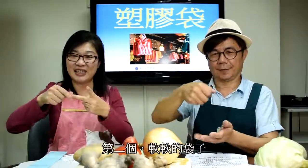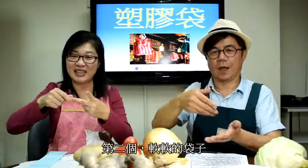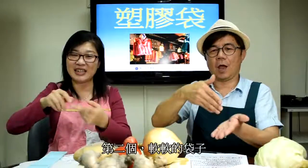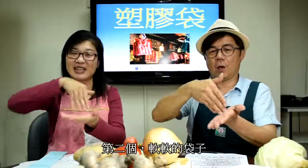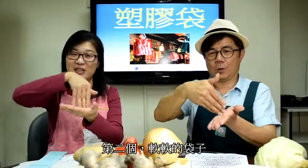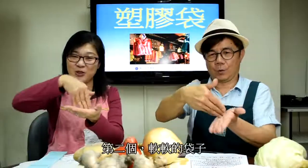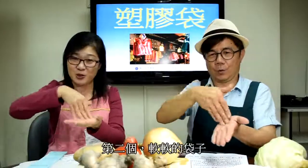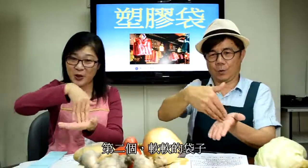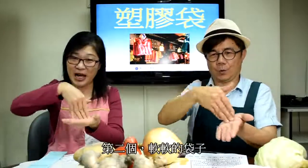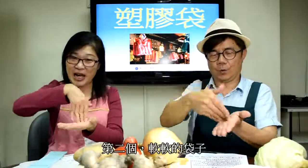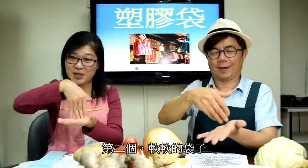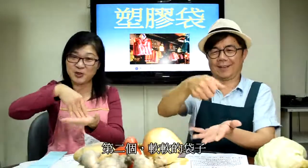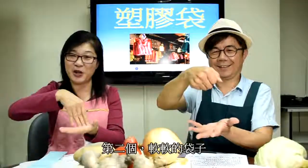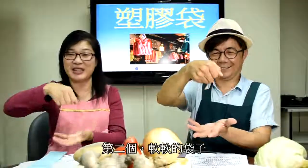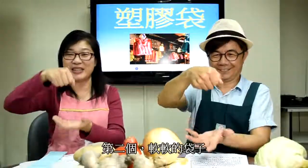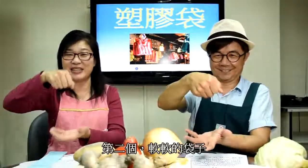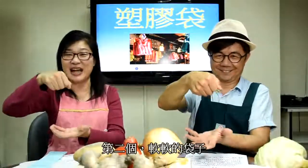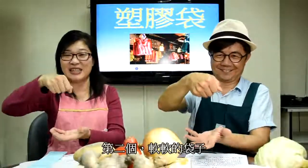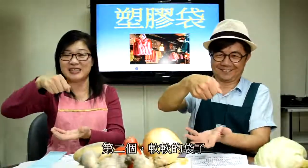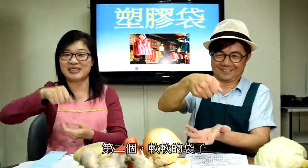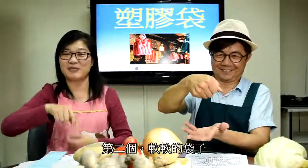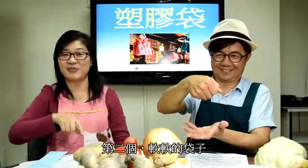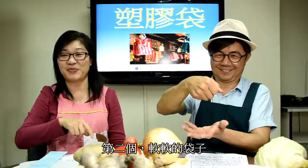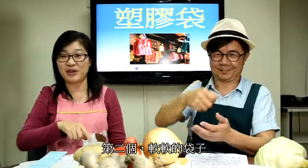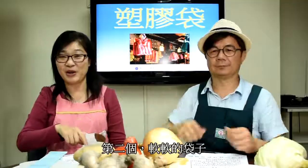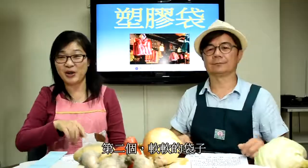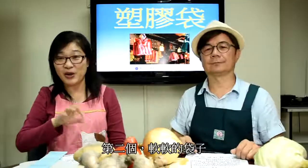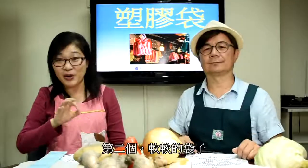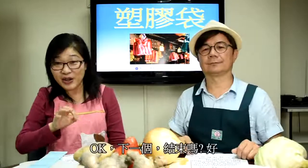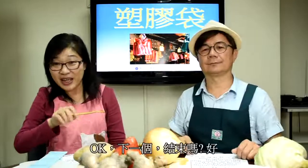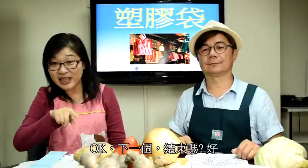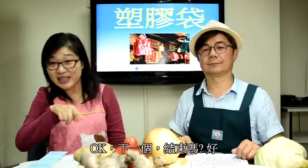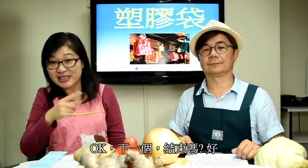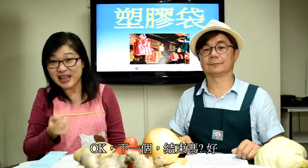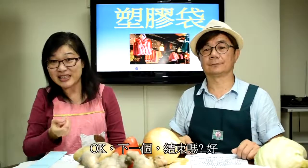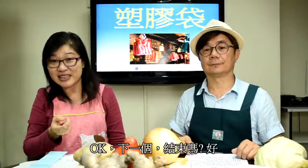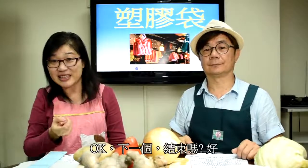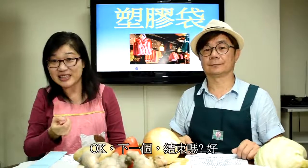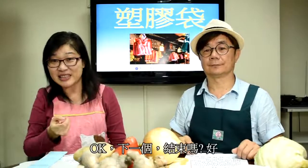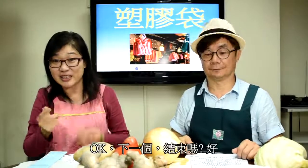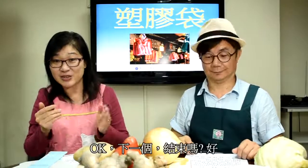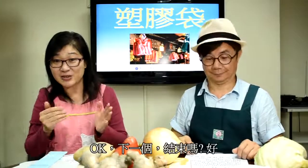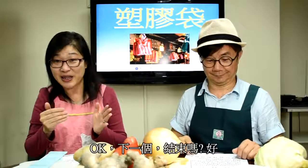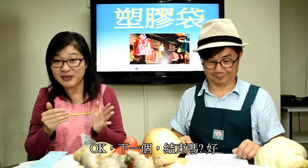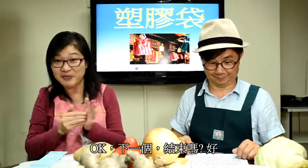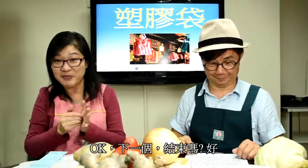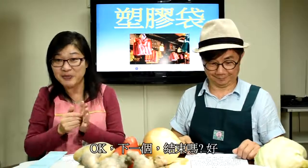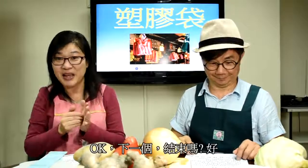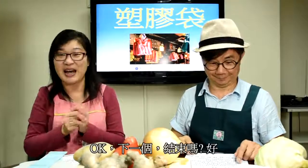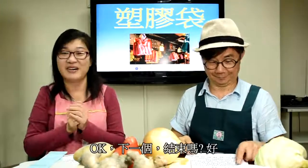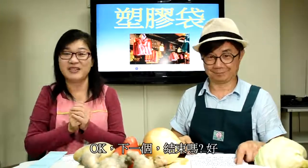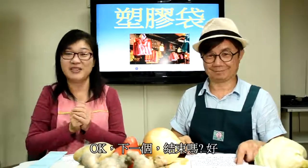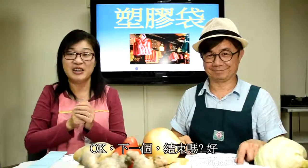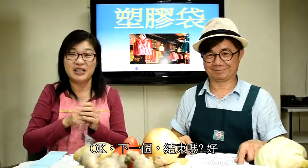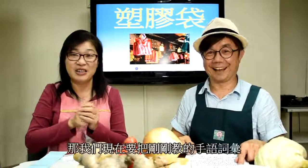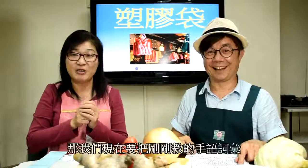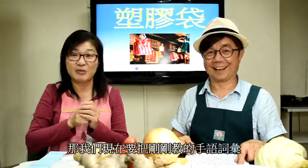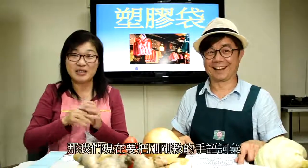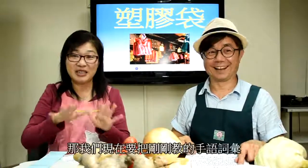个软软的袋子。 OK， 下一个结束吗？好，那我们现在